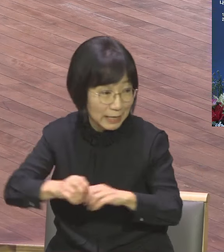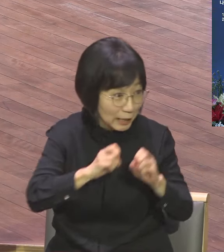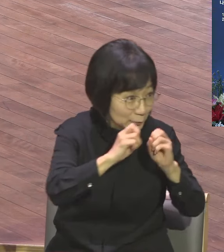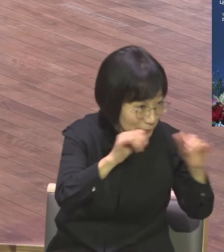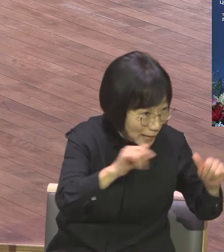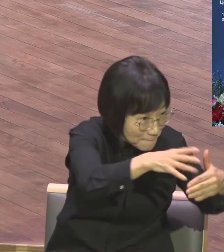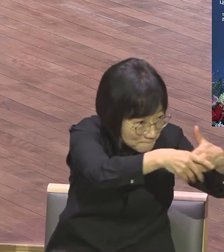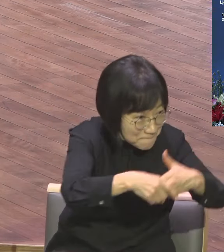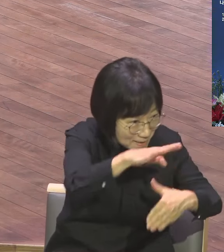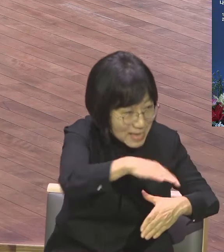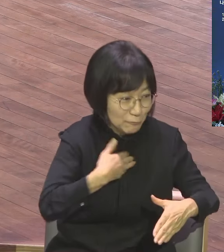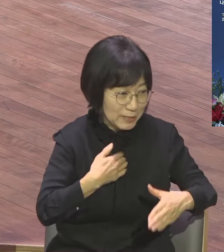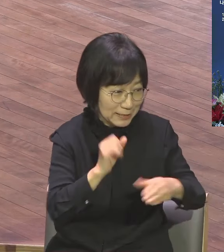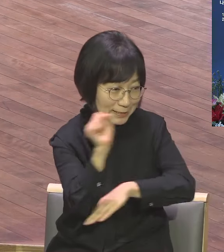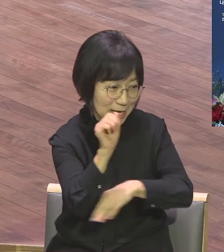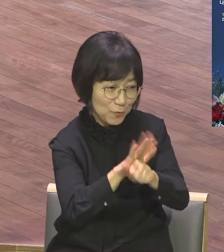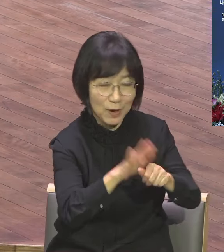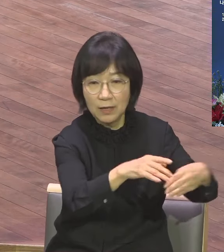태우고 자기를 버스 타고